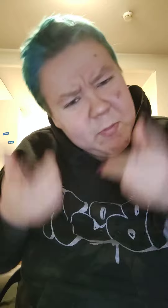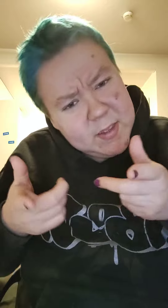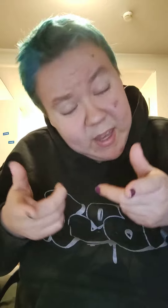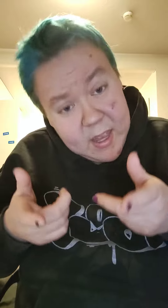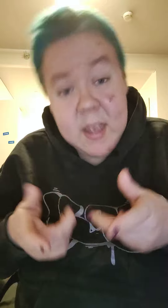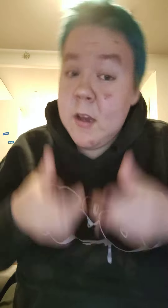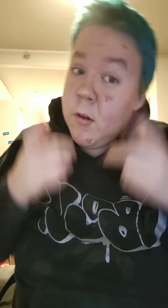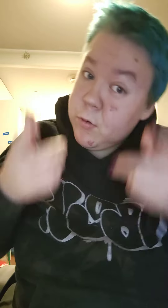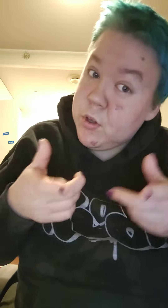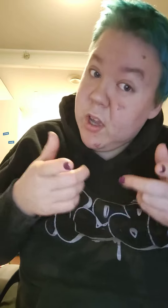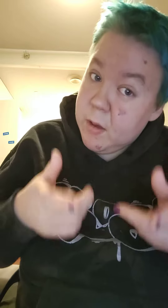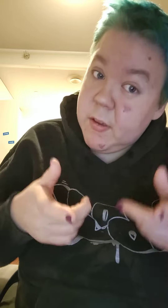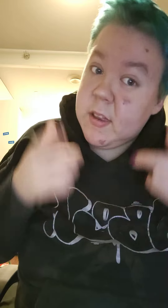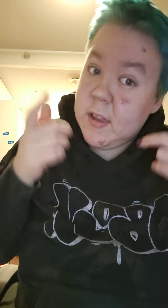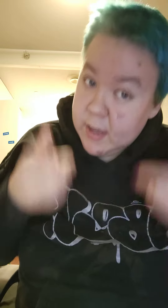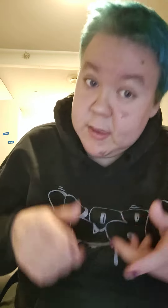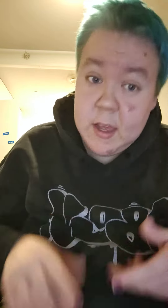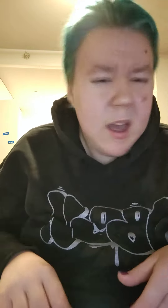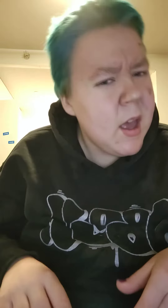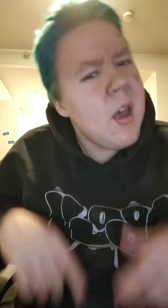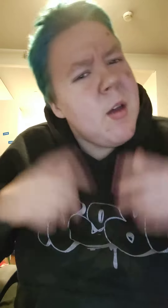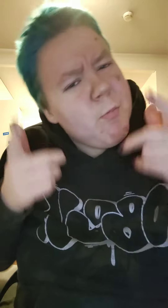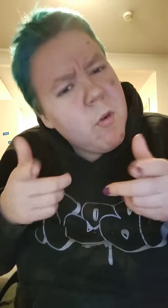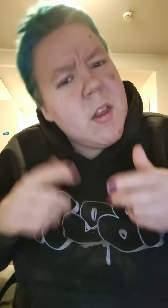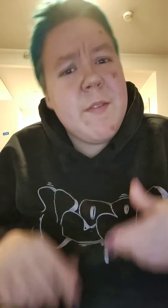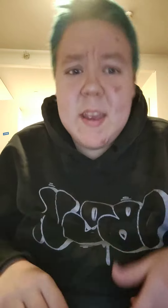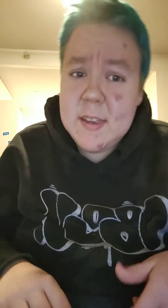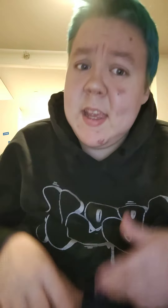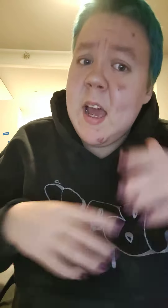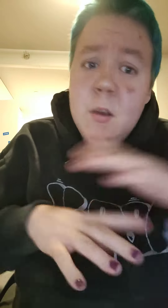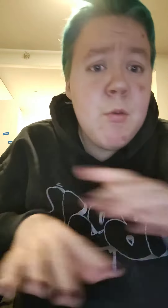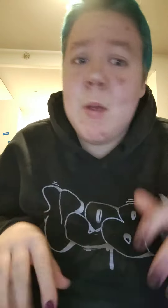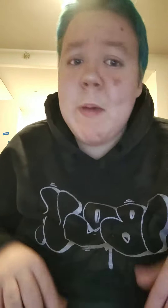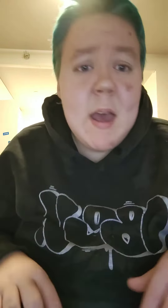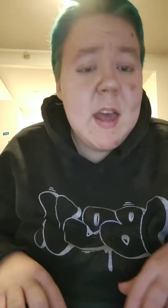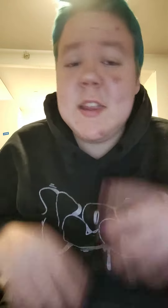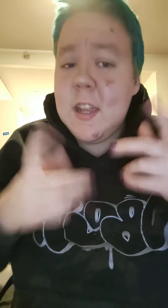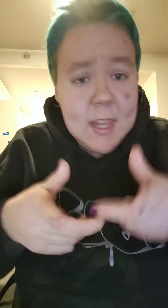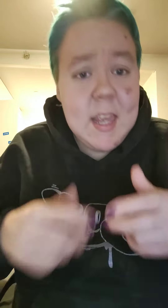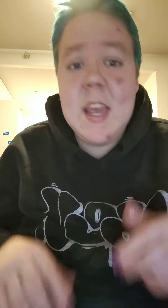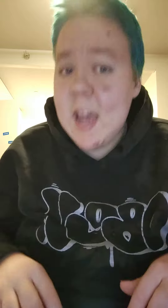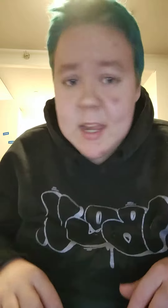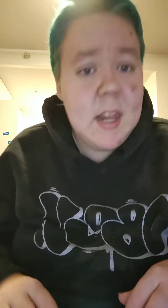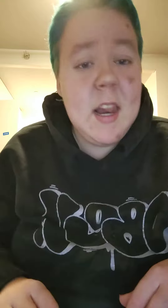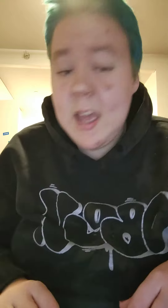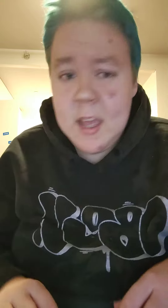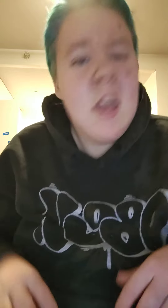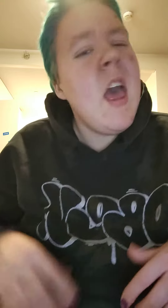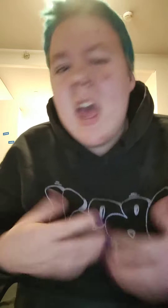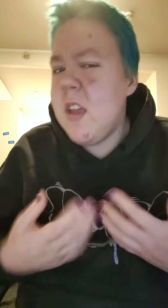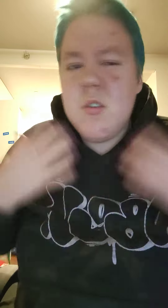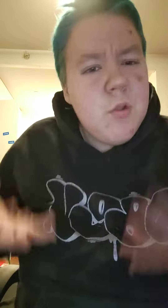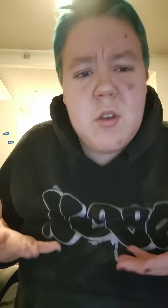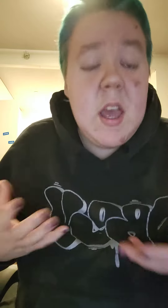Miksi tuntuu ihmiset laittaa mulle viestiä ylipäätä niin edelleen? En tykkää,